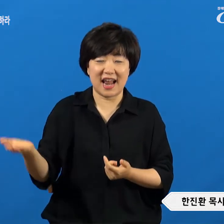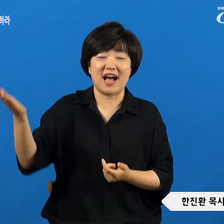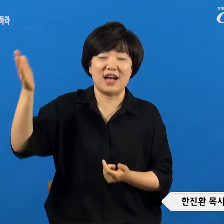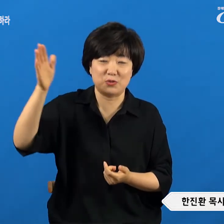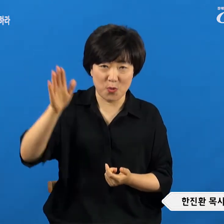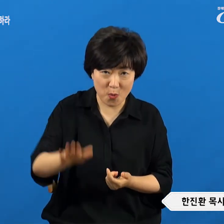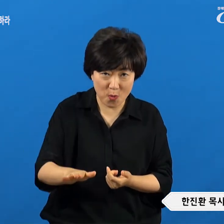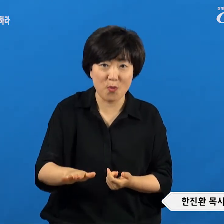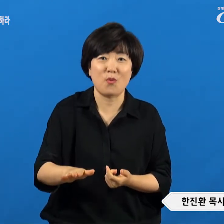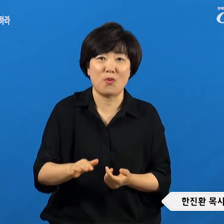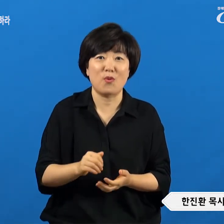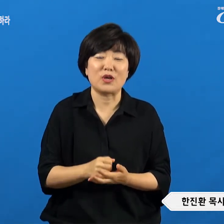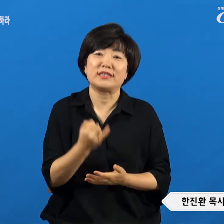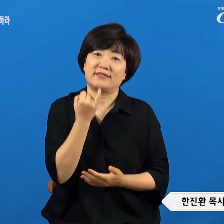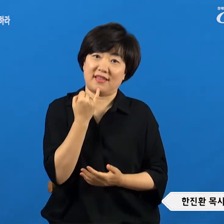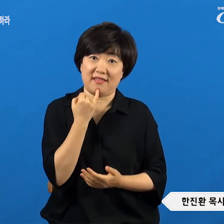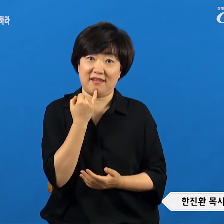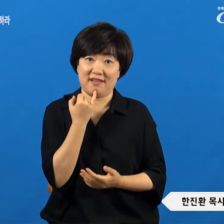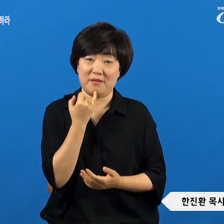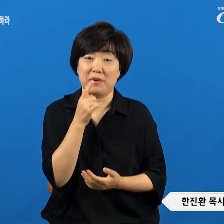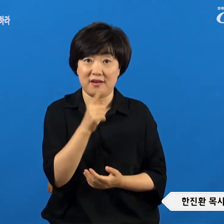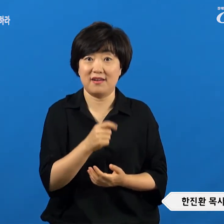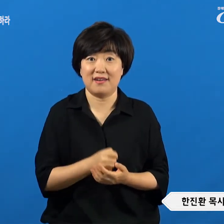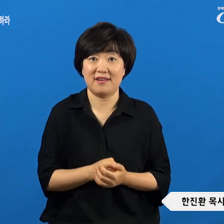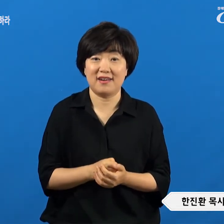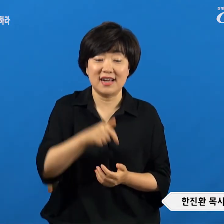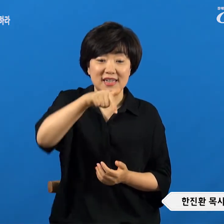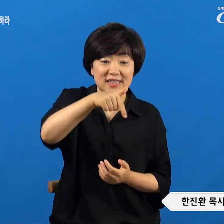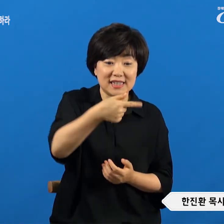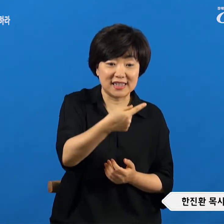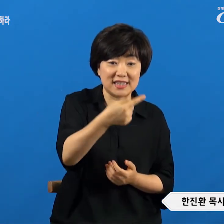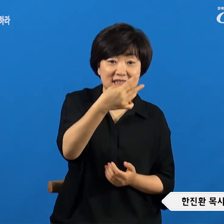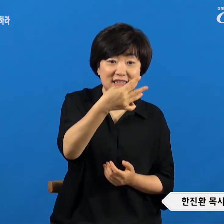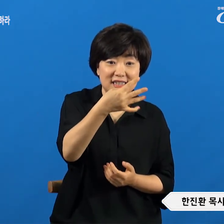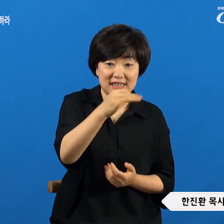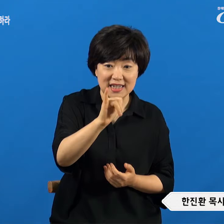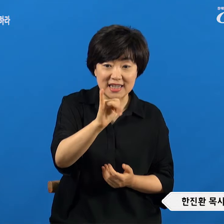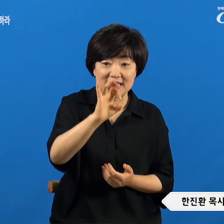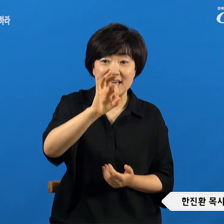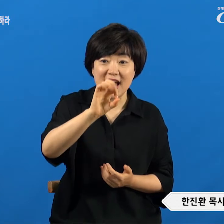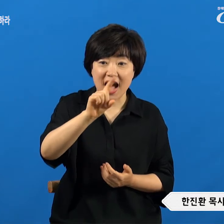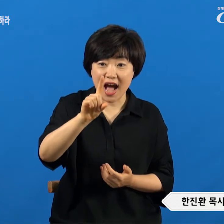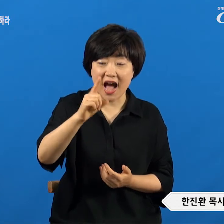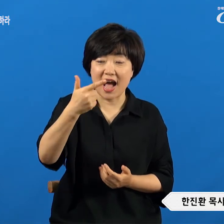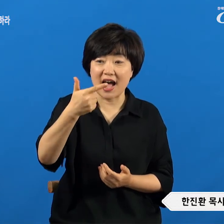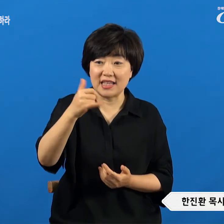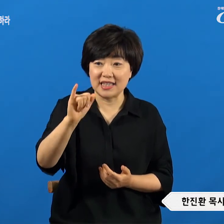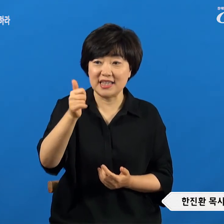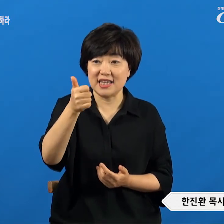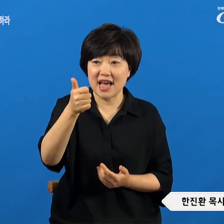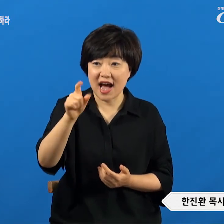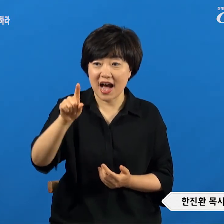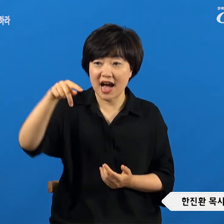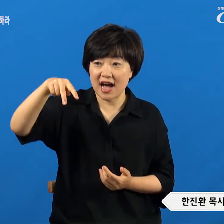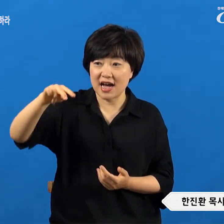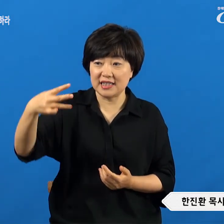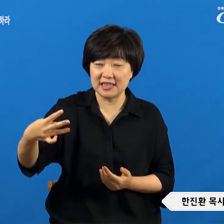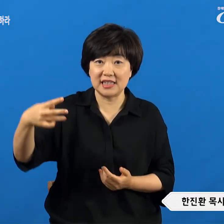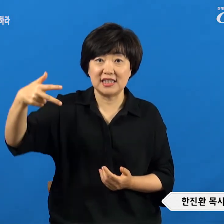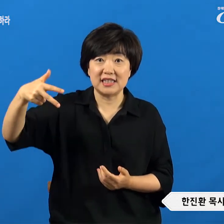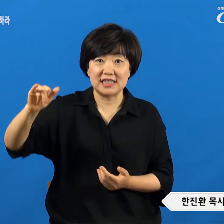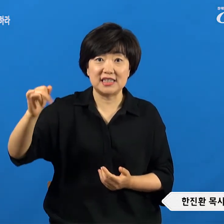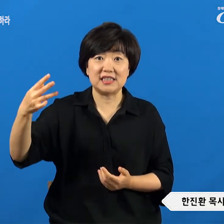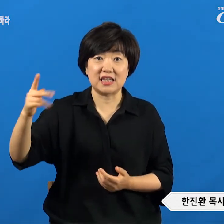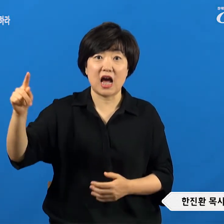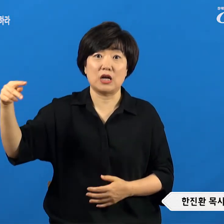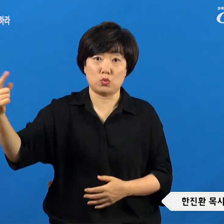그리 아니하실지라도 그렇게 되어 있습니다. 그리 아니하실지라도, 이것은